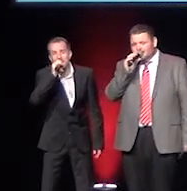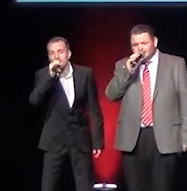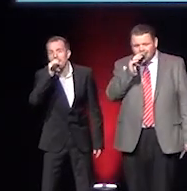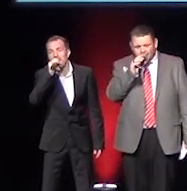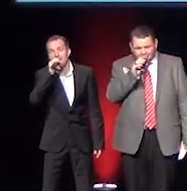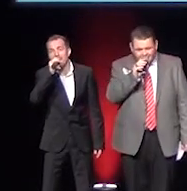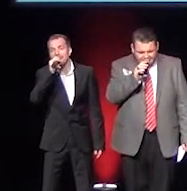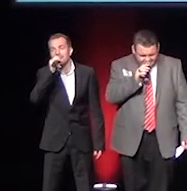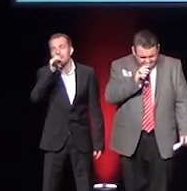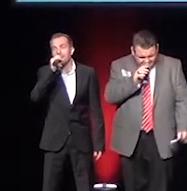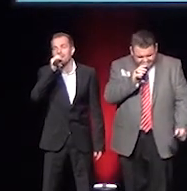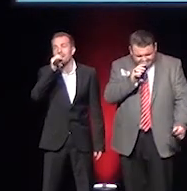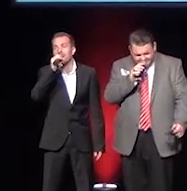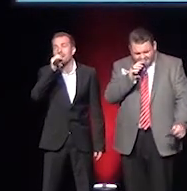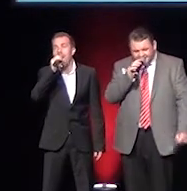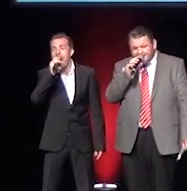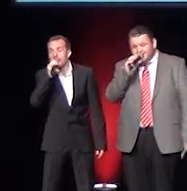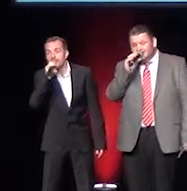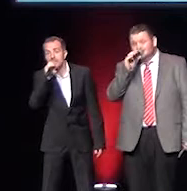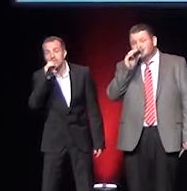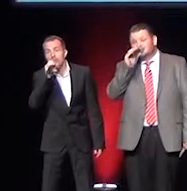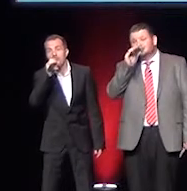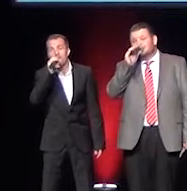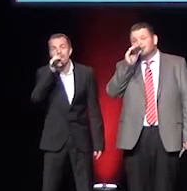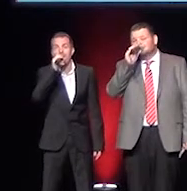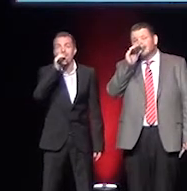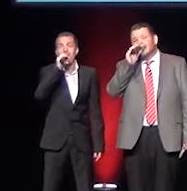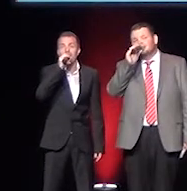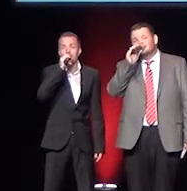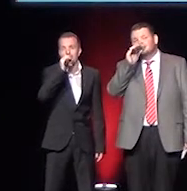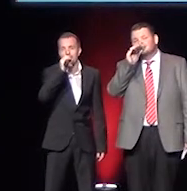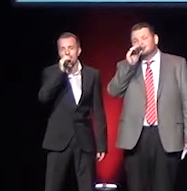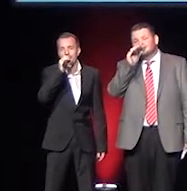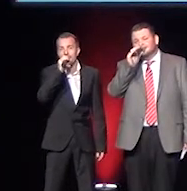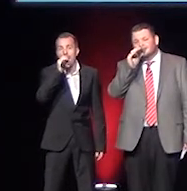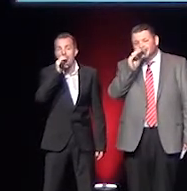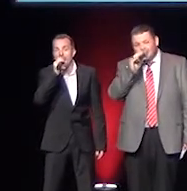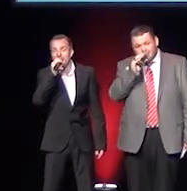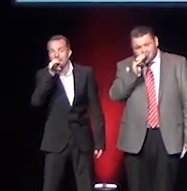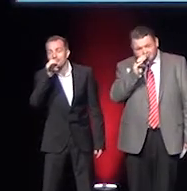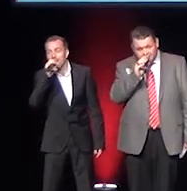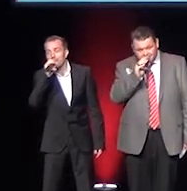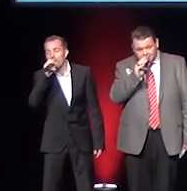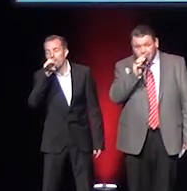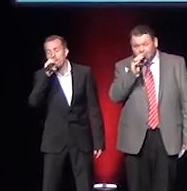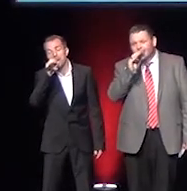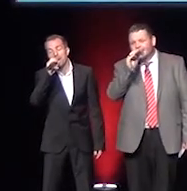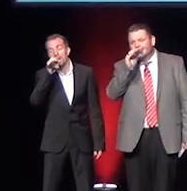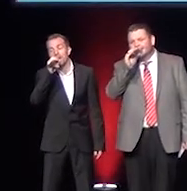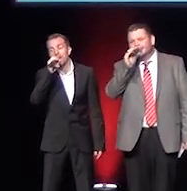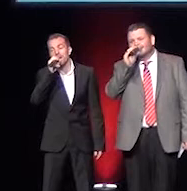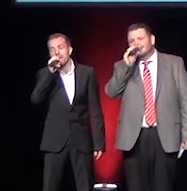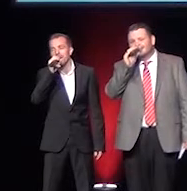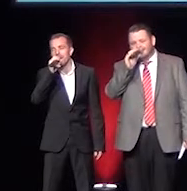Die Hüse und Jasse, die Stünsche beim Klafe, ist halt